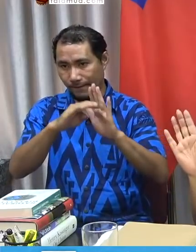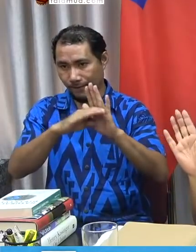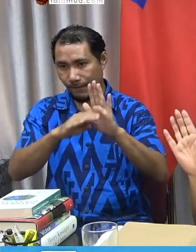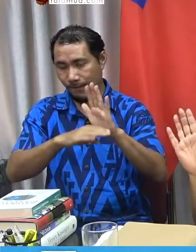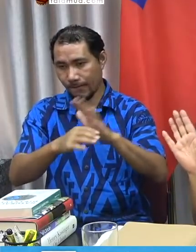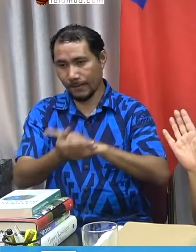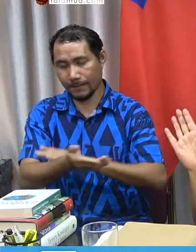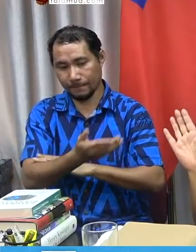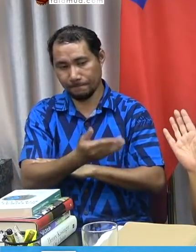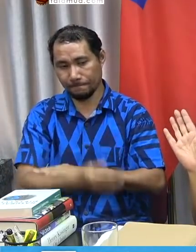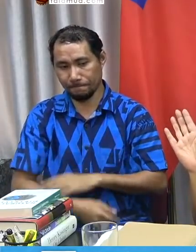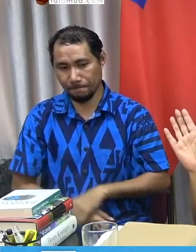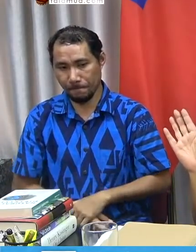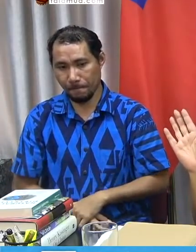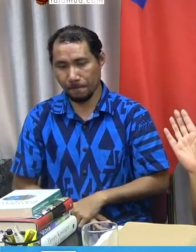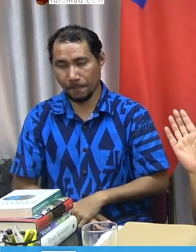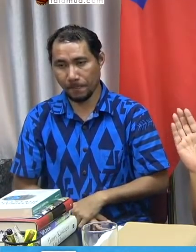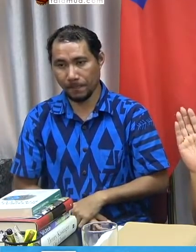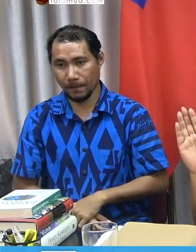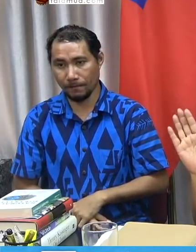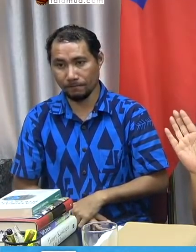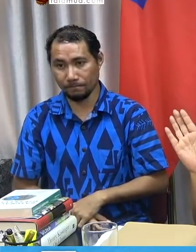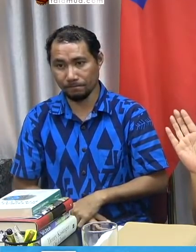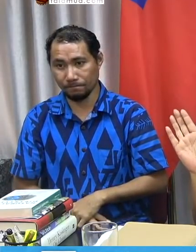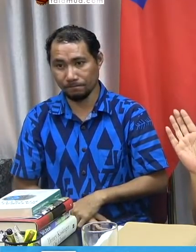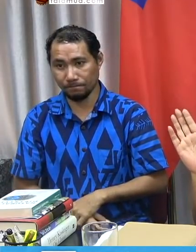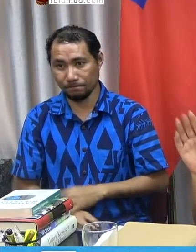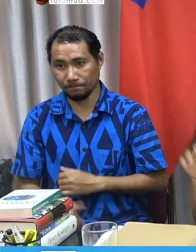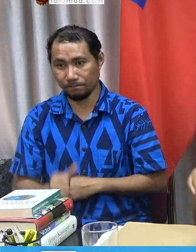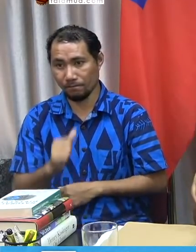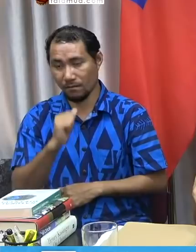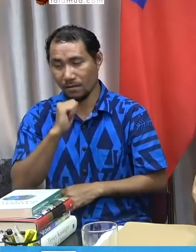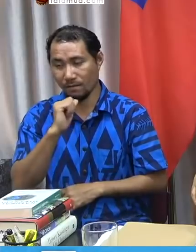So, you know, ale liko.